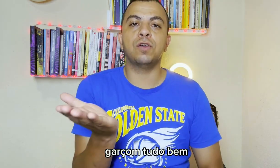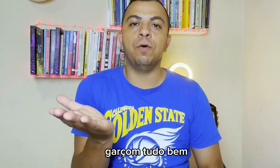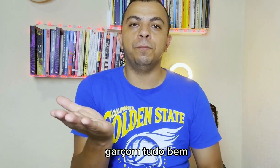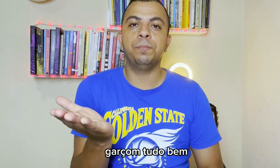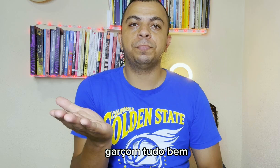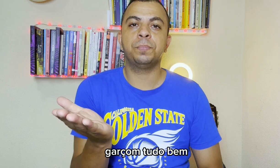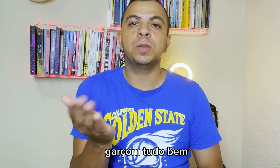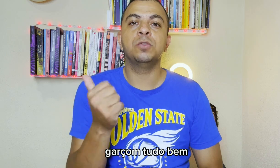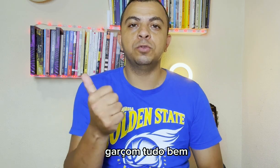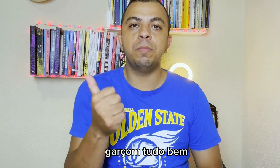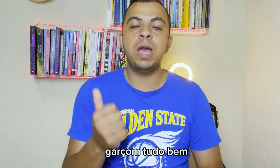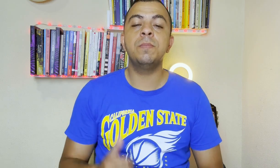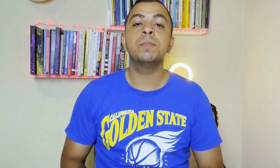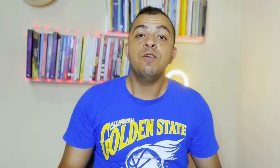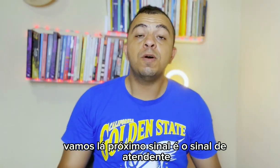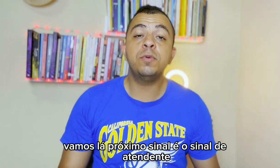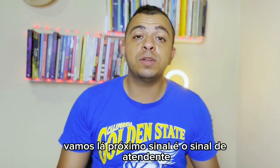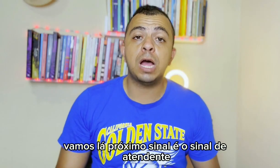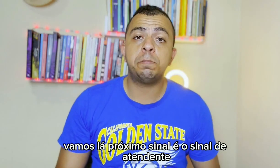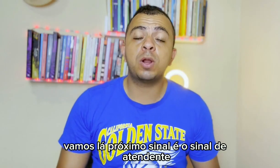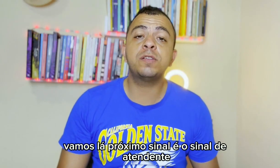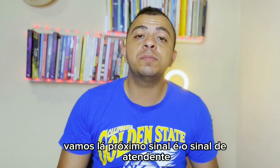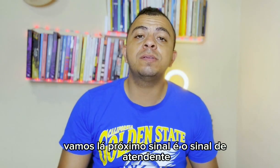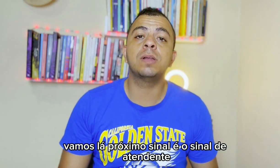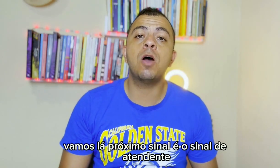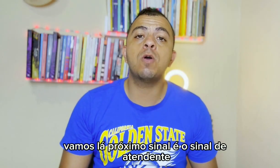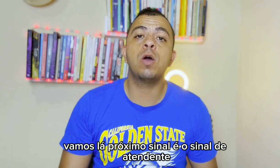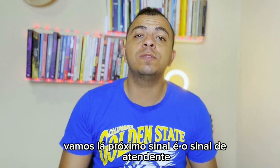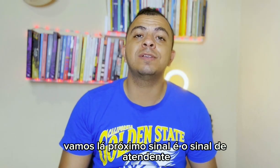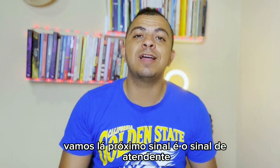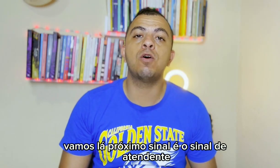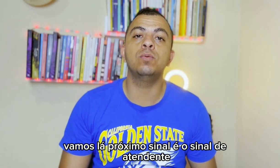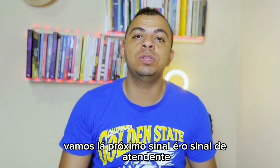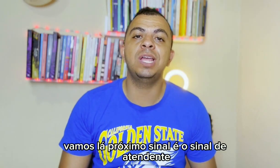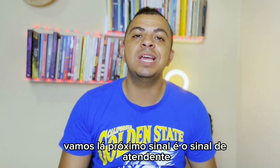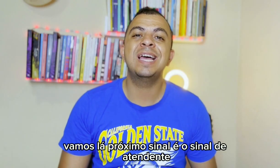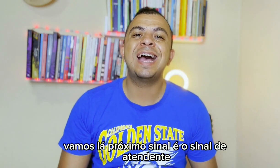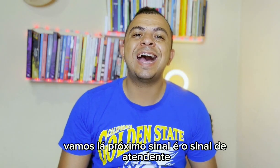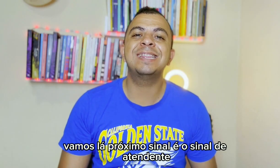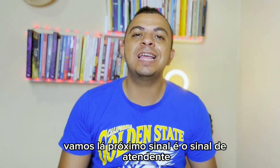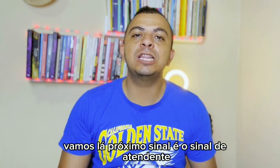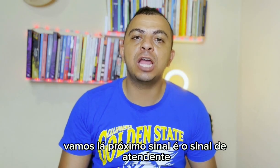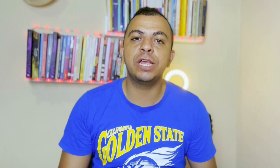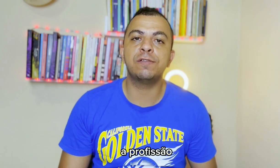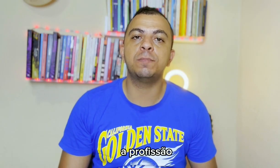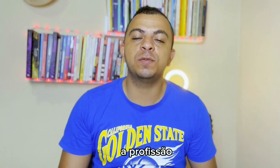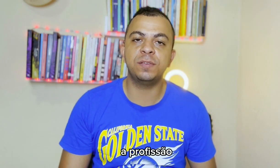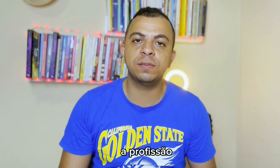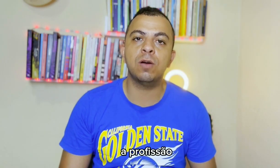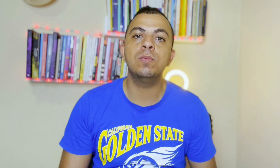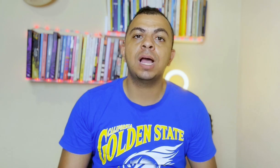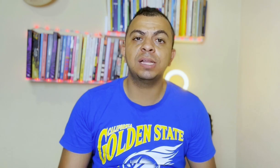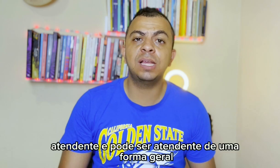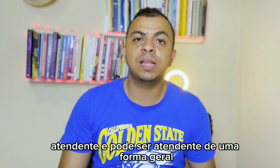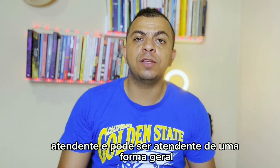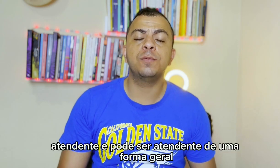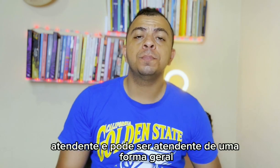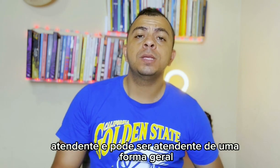Garçom. Tudo bem? Vamos lá. Próximo sinal é o sinal de atendente, a profissão atendente. E aí